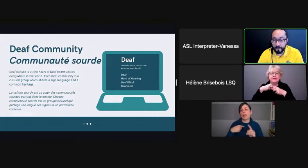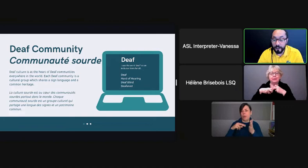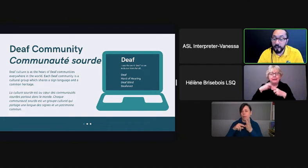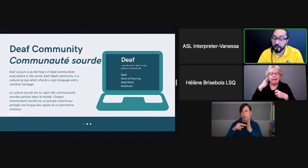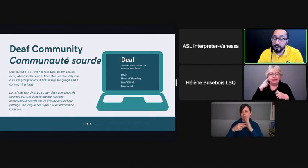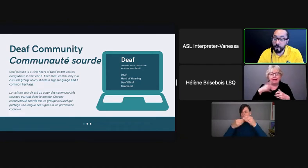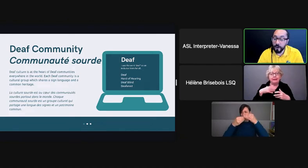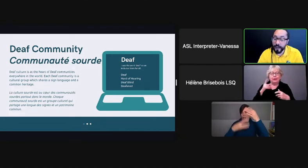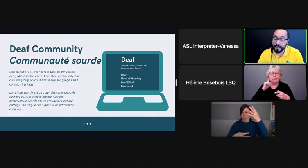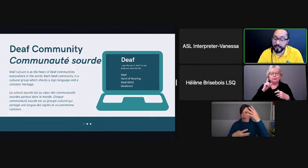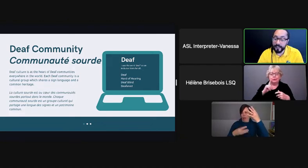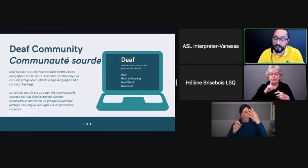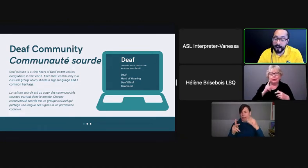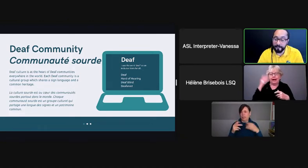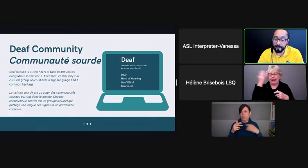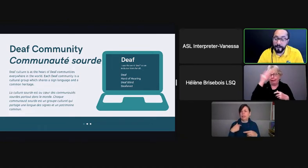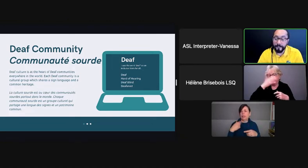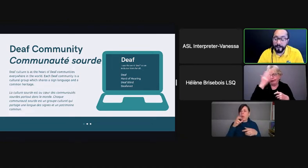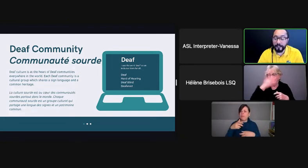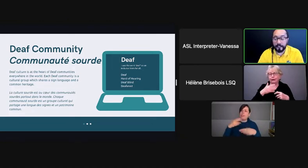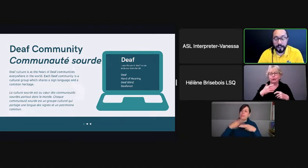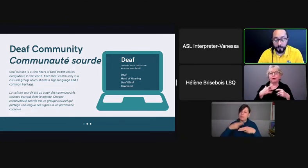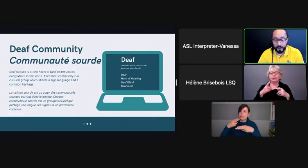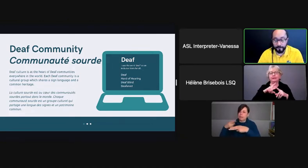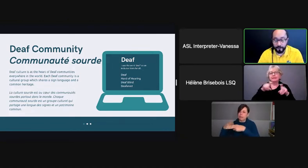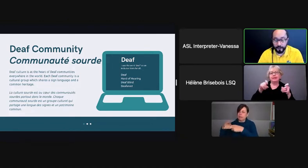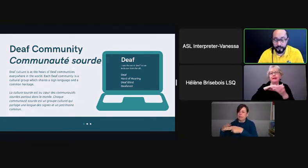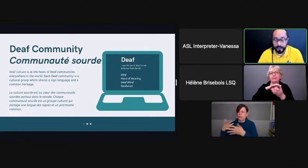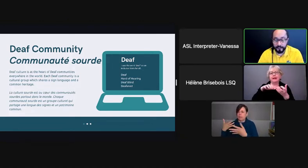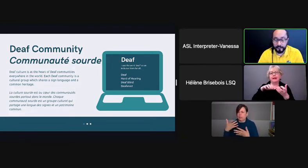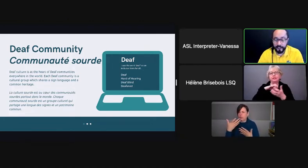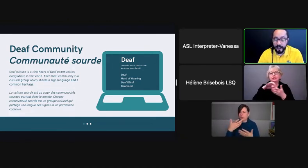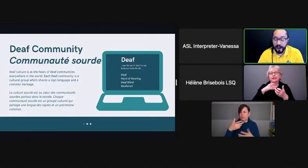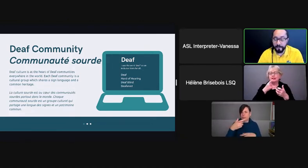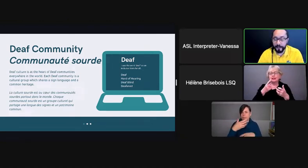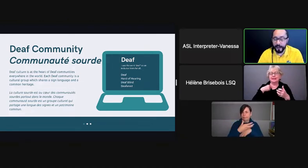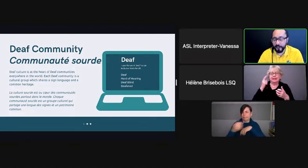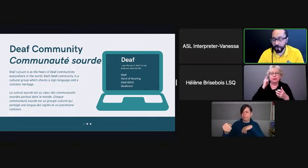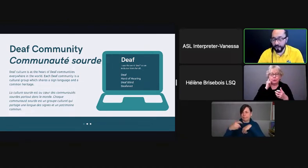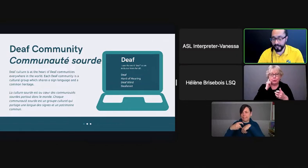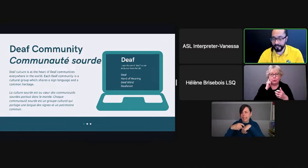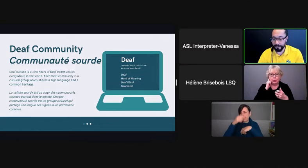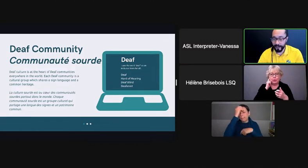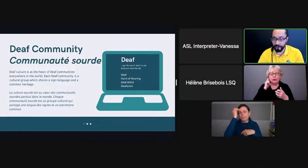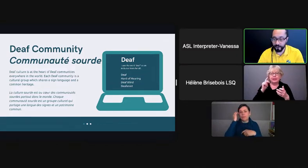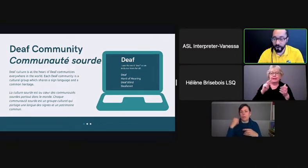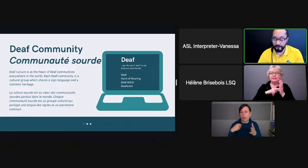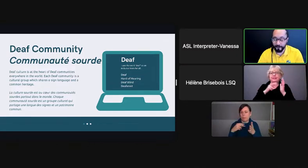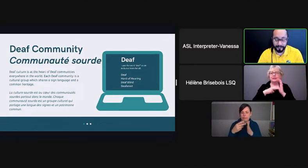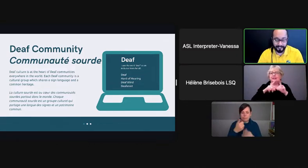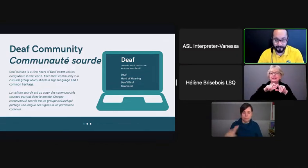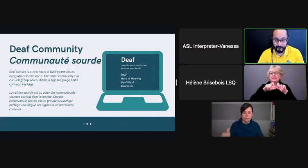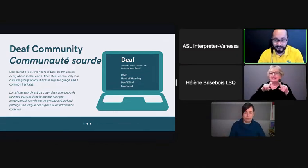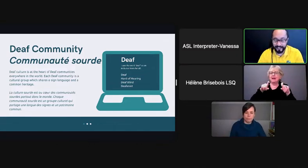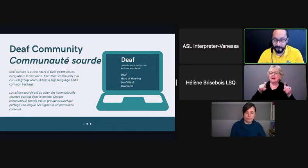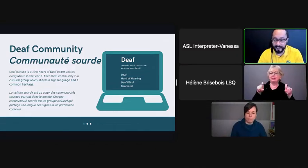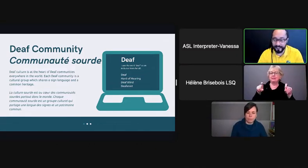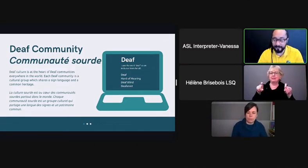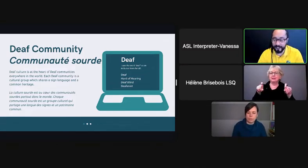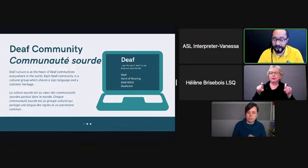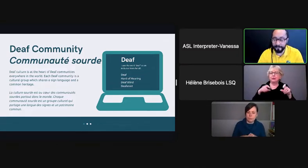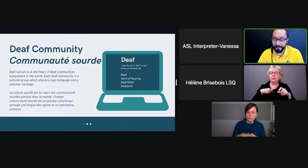sourdes, aveugles, et toutes sortes de combinaisons. Et lorsque je dis sourde, ça veut dire différentes choses. Mais je n'ai pas